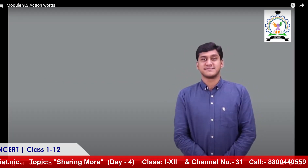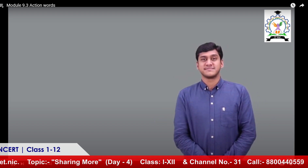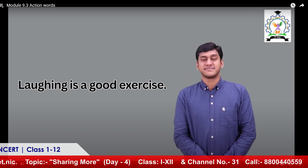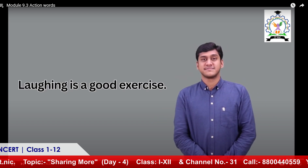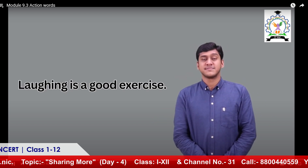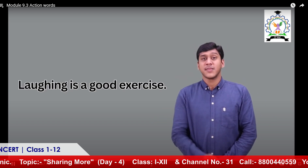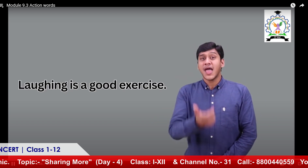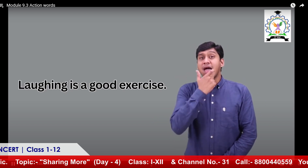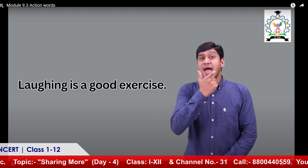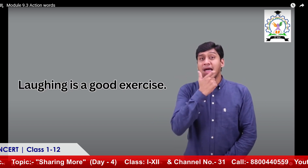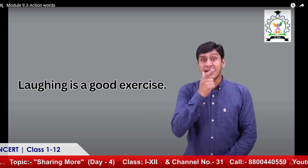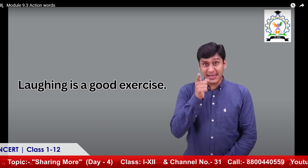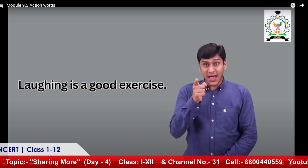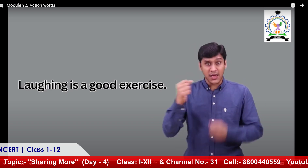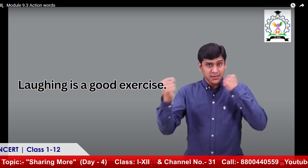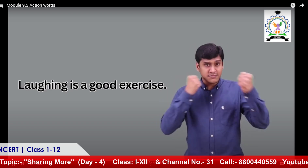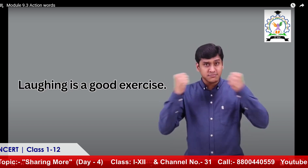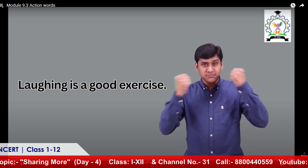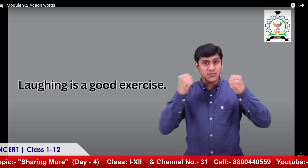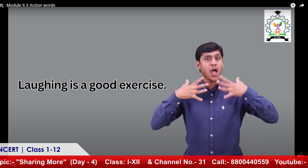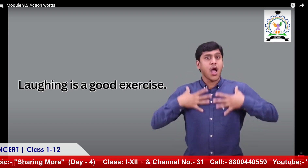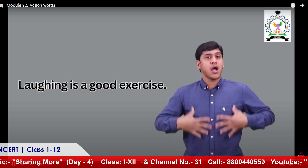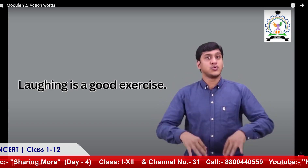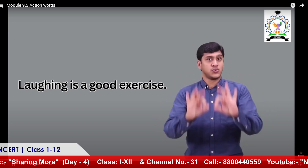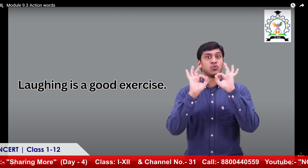हंसना सेहत के लिए बहुत अच्छा है।